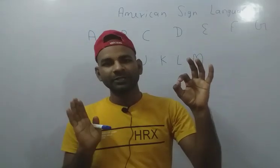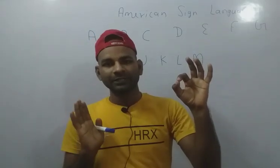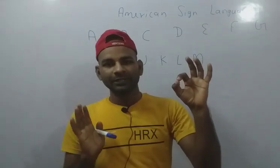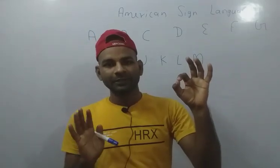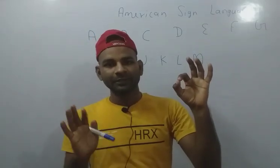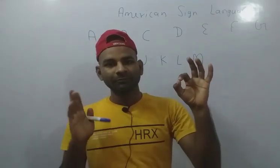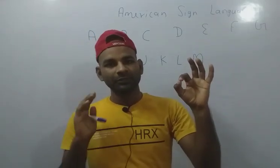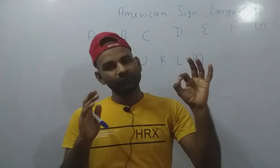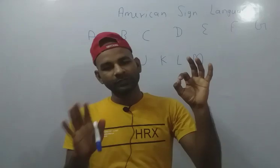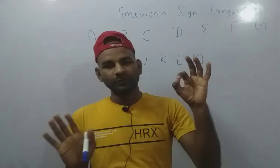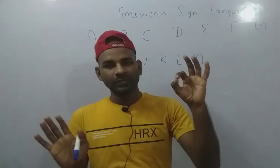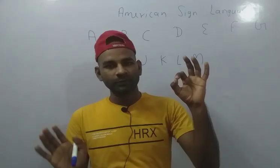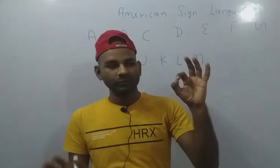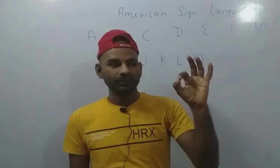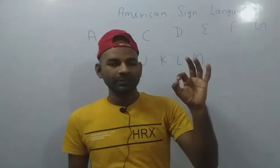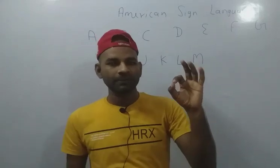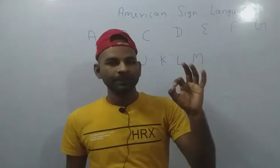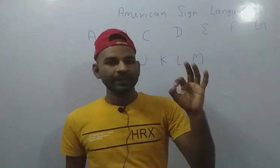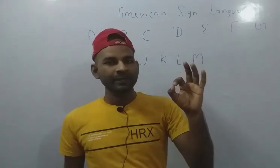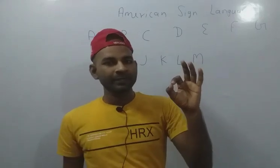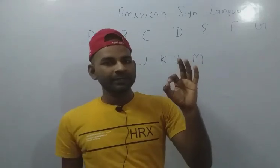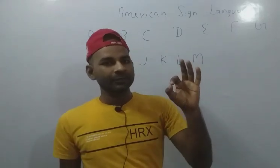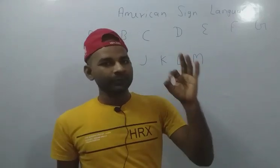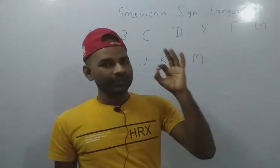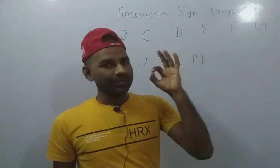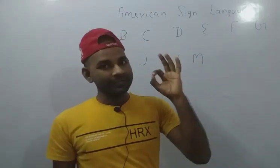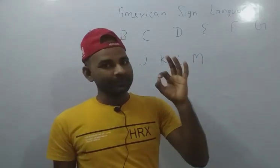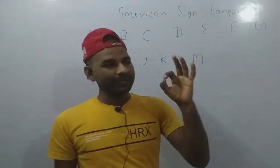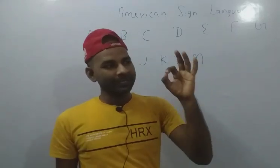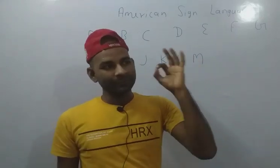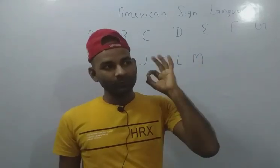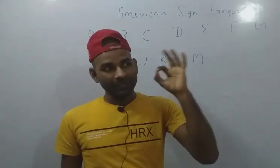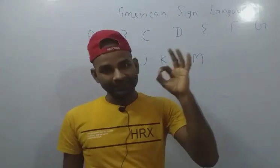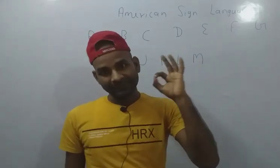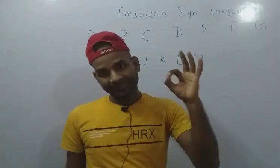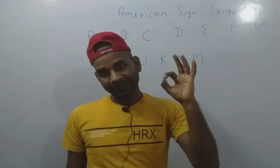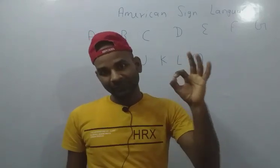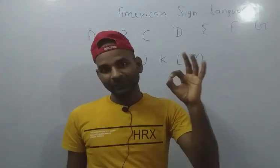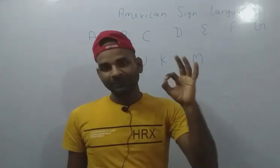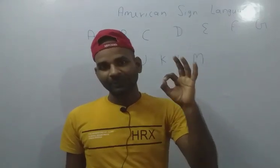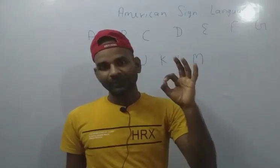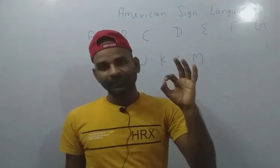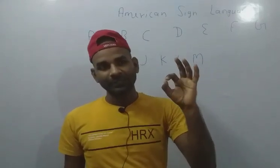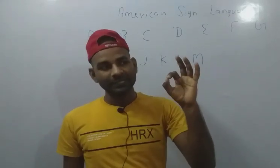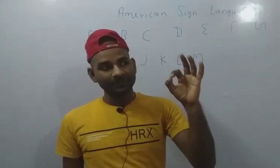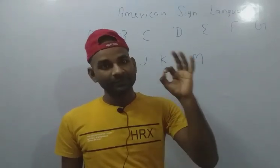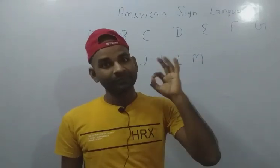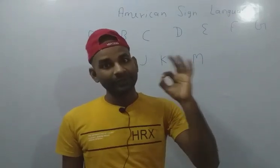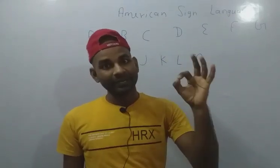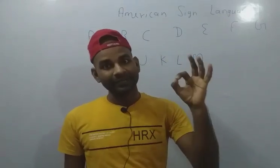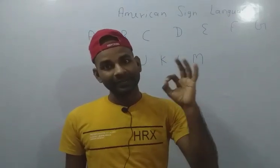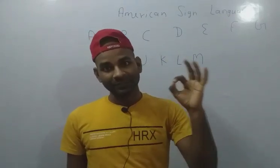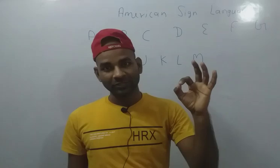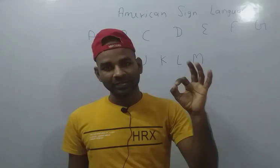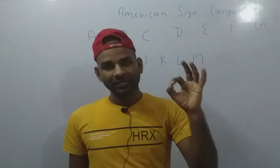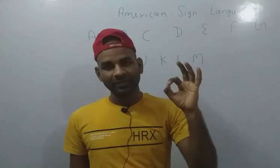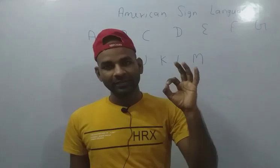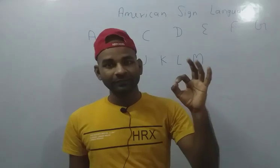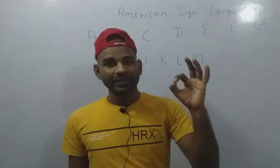जाता है, मतलब फिक्स होता है वो उतने में ही। तो आज समझ में आ गया जो लोग ऐसे ऐसे करते हैं उसका मतलब क्या होता है। इसका मतलब फाइन, अच्छा है,